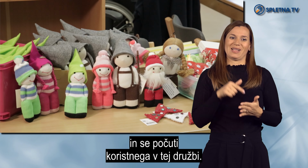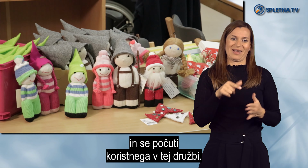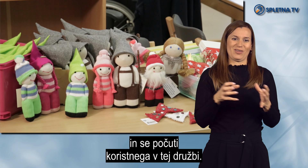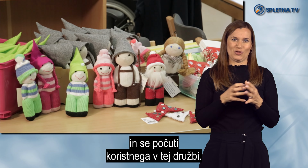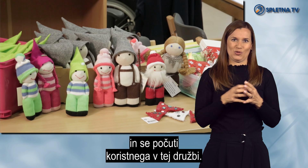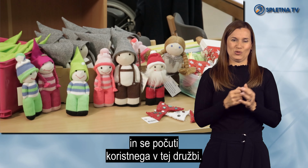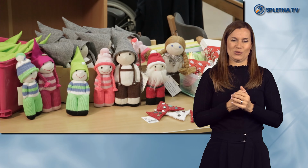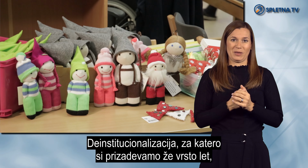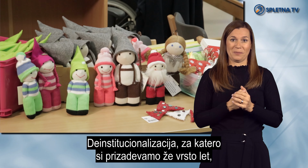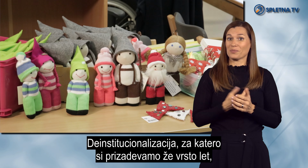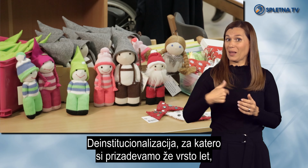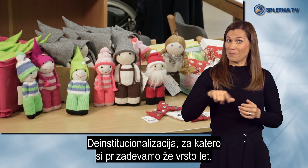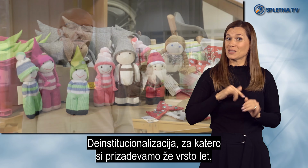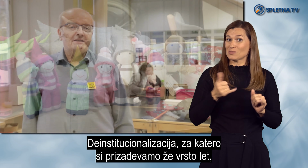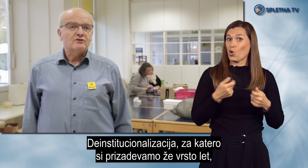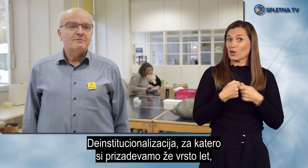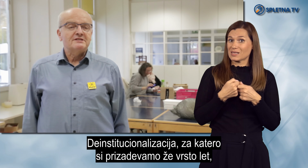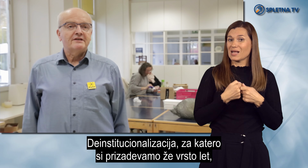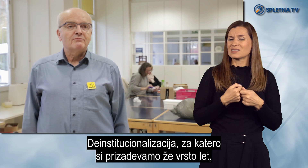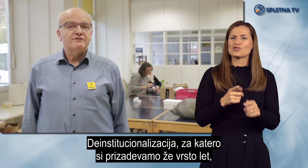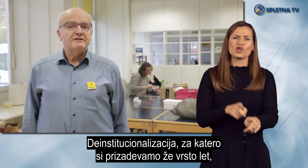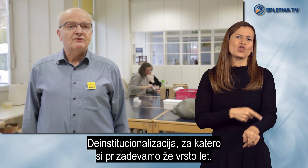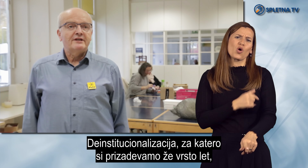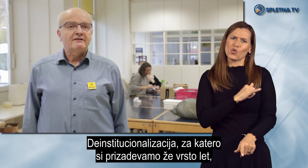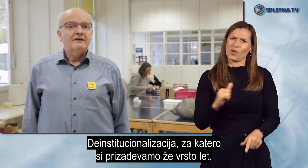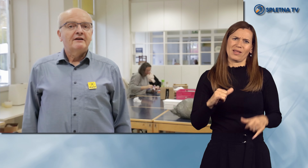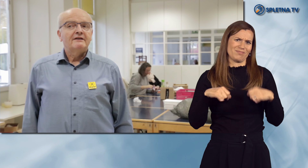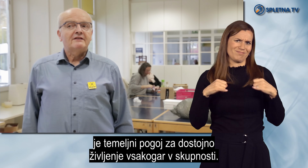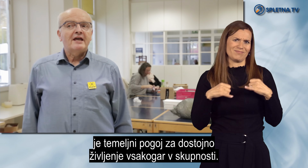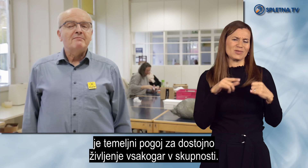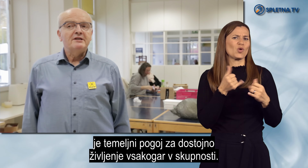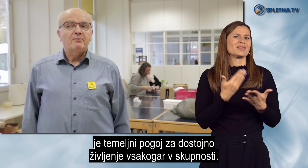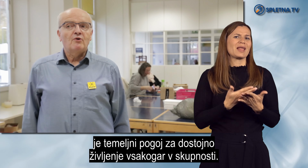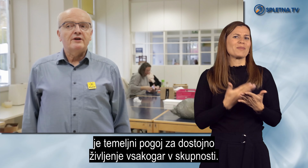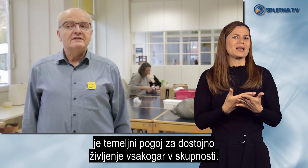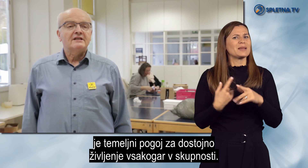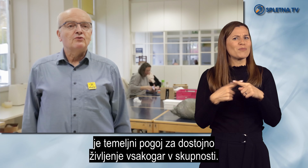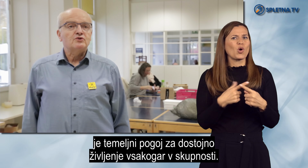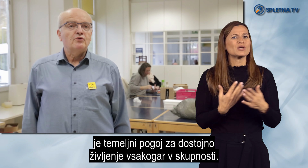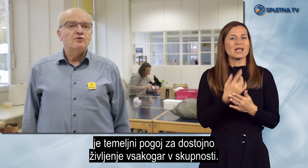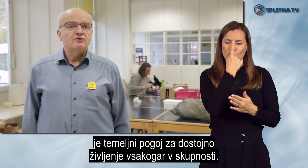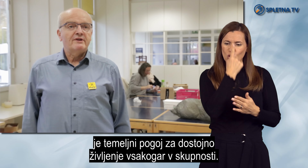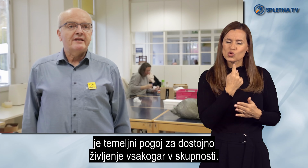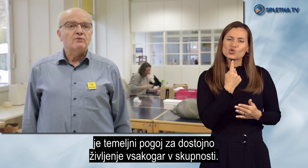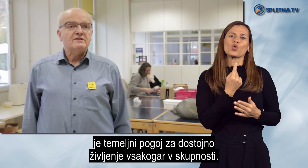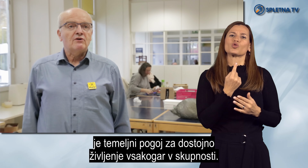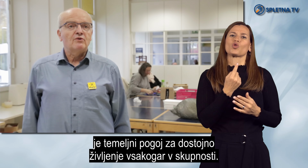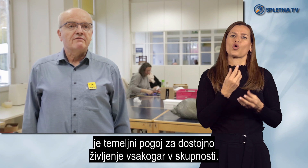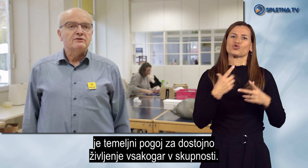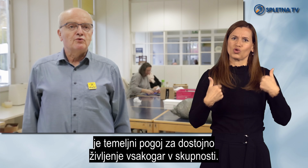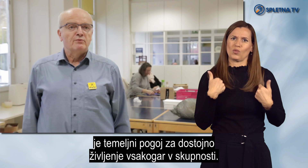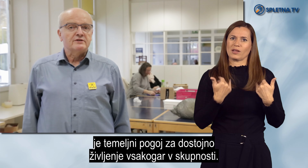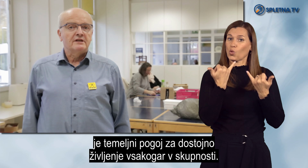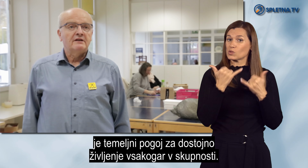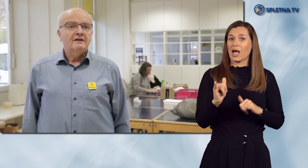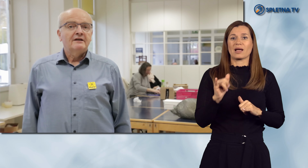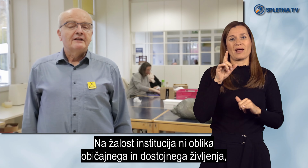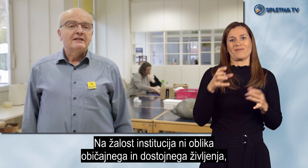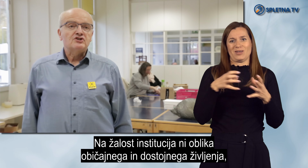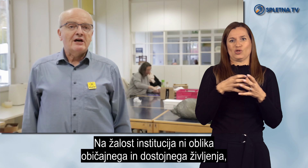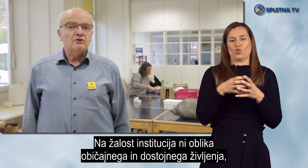družbi. Deinstitucionalizacija, za katero se prizadevamo že vrsto let, je temeljni pogoj za dostojno življenje vsakogar v